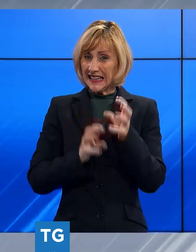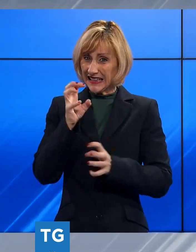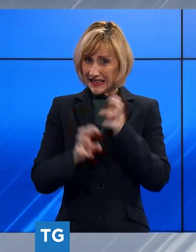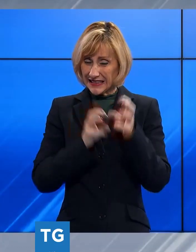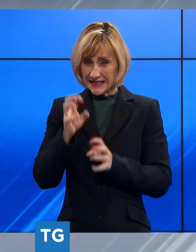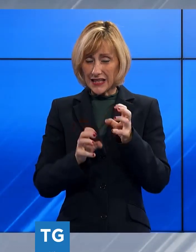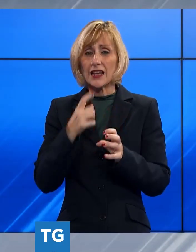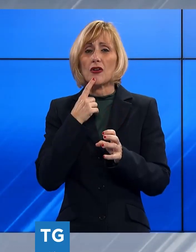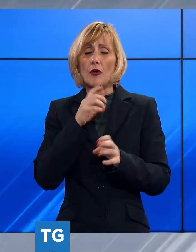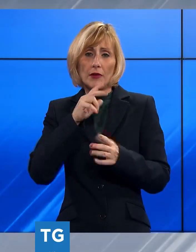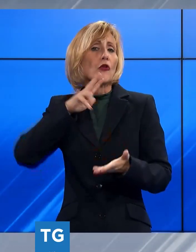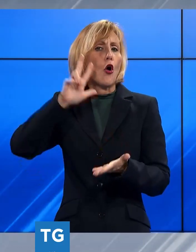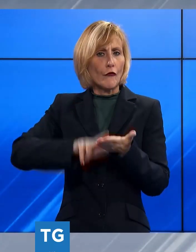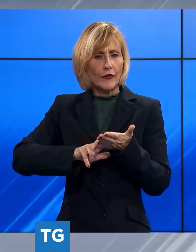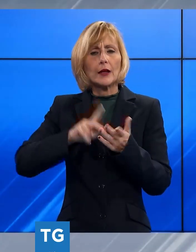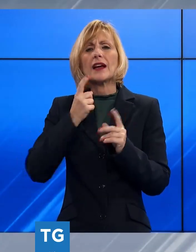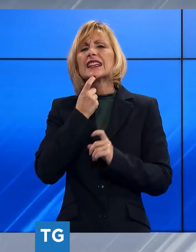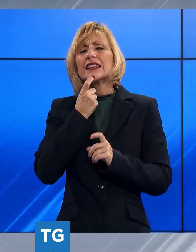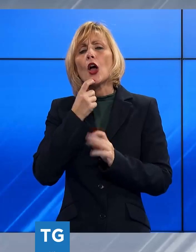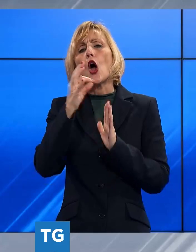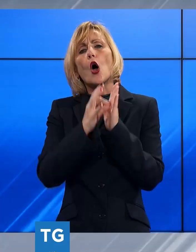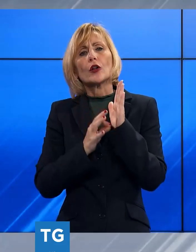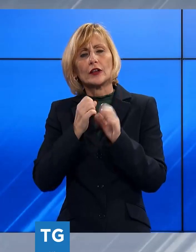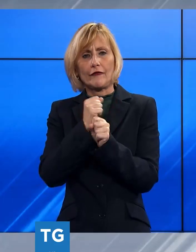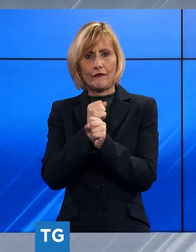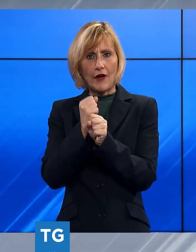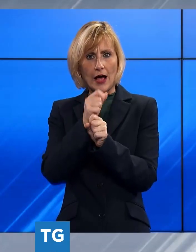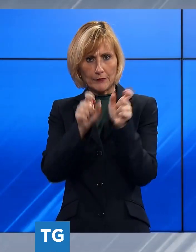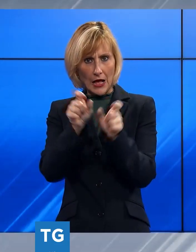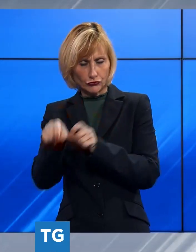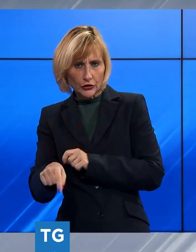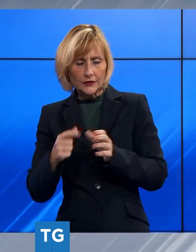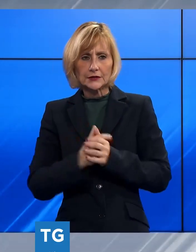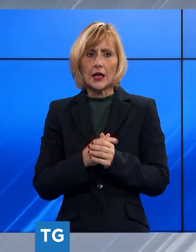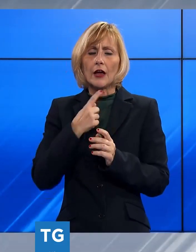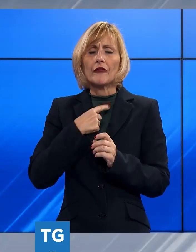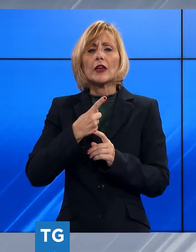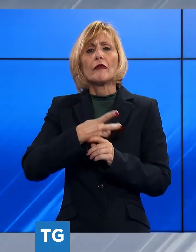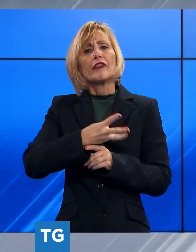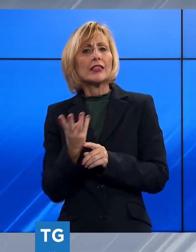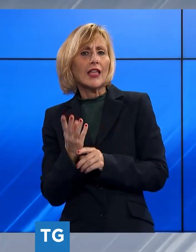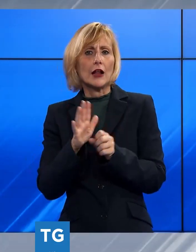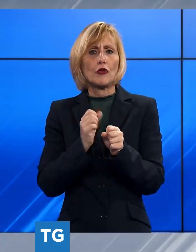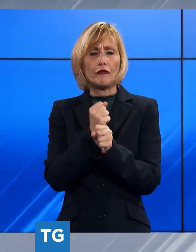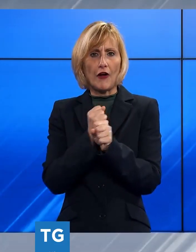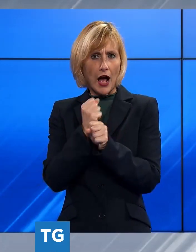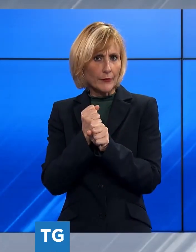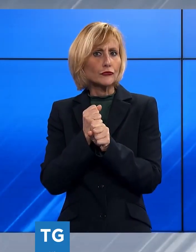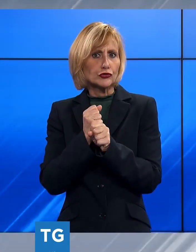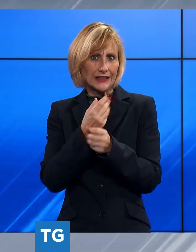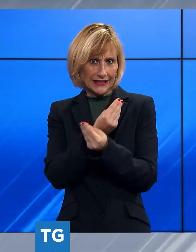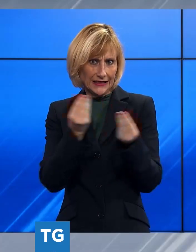dei farmacisti che spiega come sia Vasto il ventaglio dei medicinali introvabili e non legate ad un principio attivo specifico